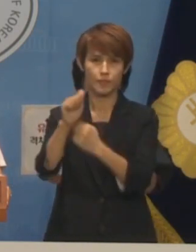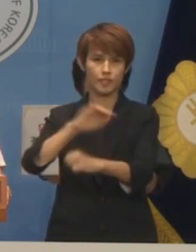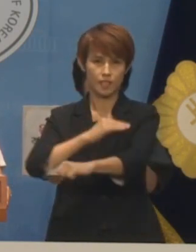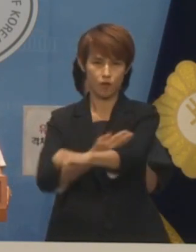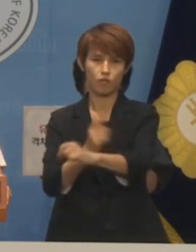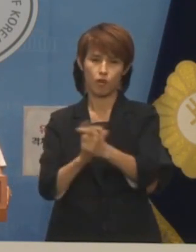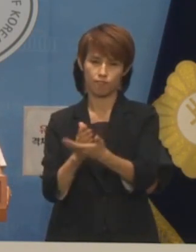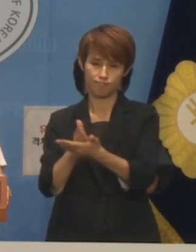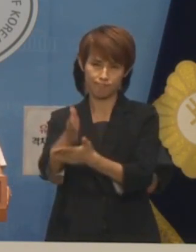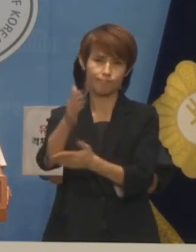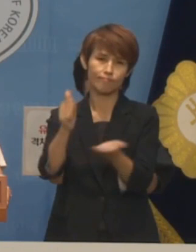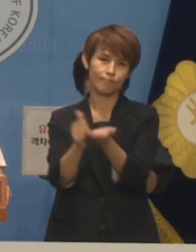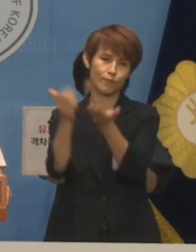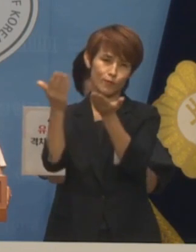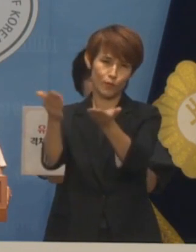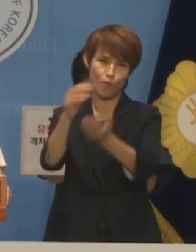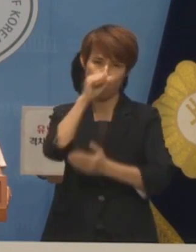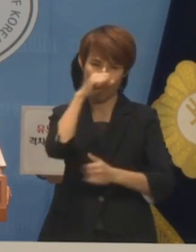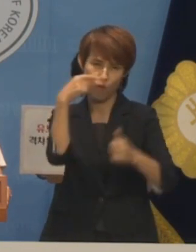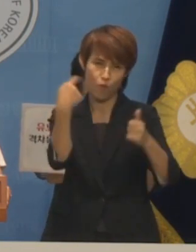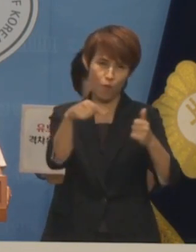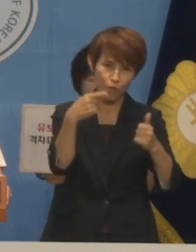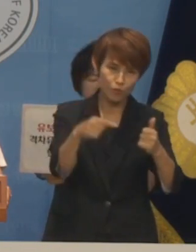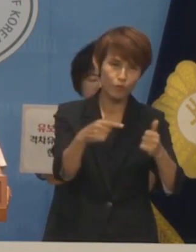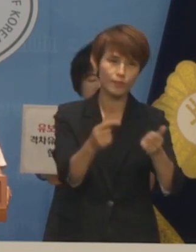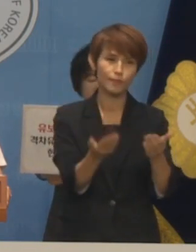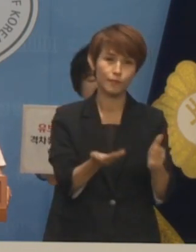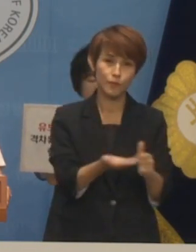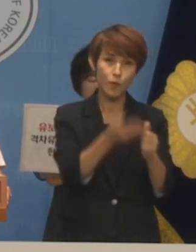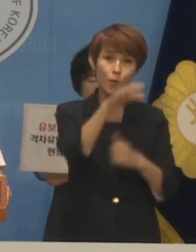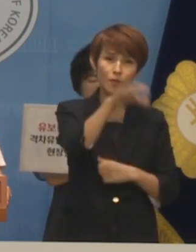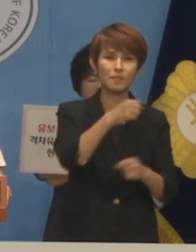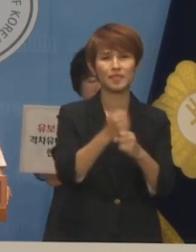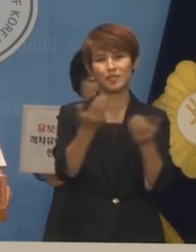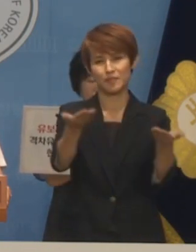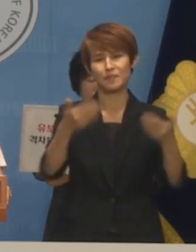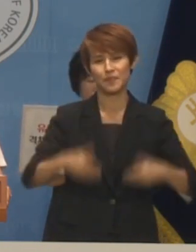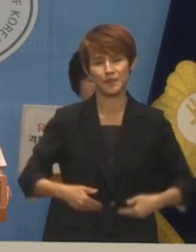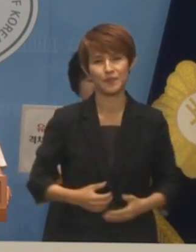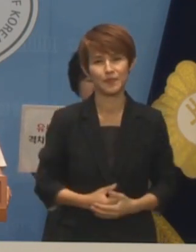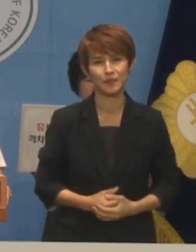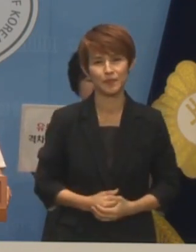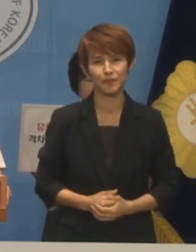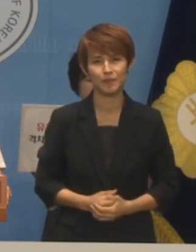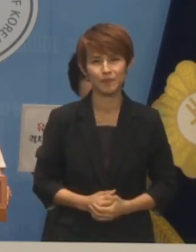보다 전문화하며 양질의 교육, 보육기관을 만들어야 한다.